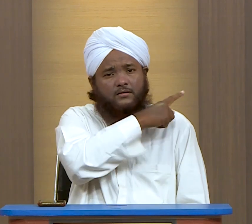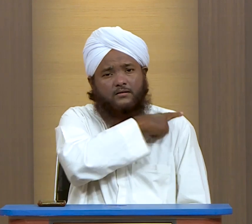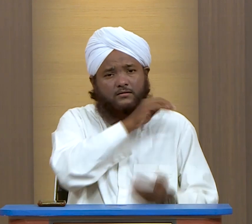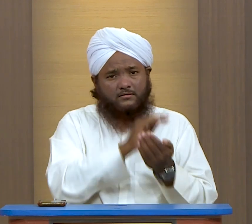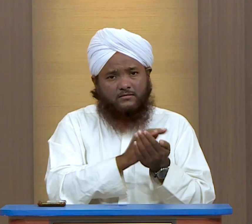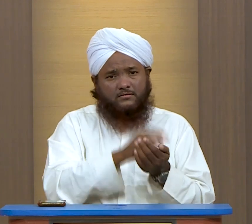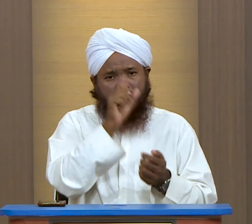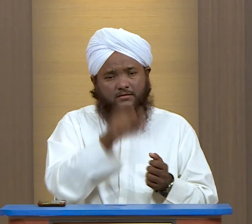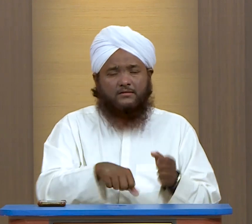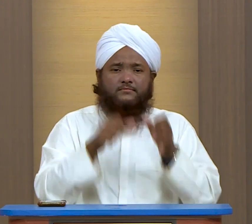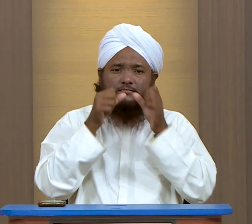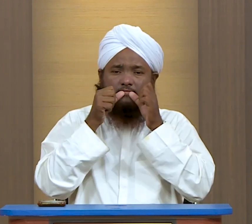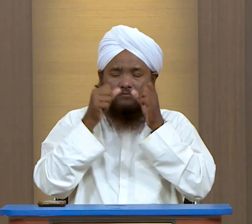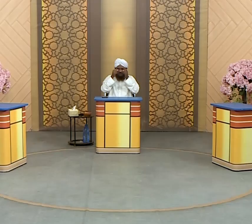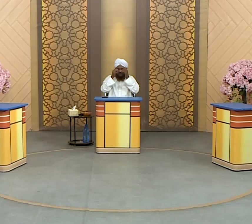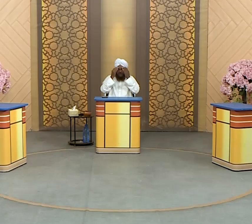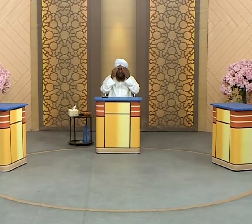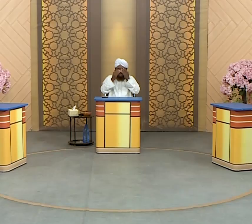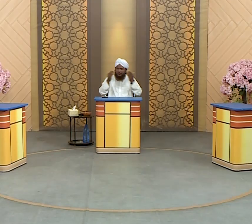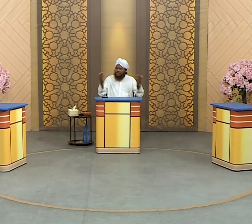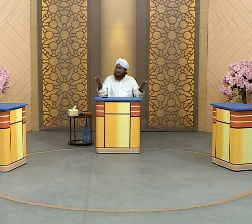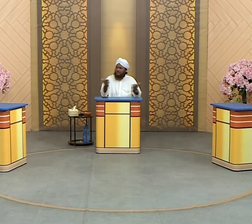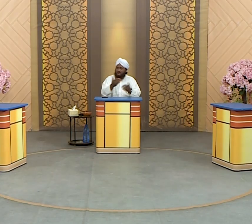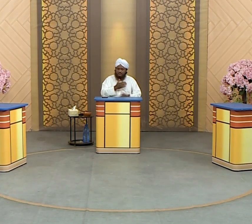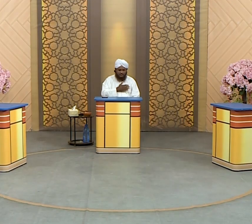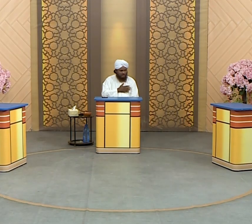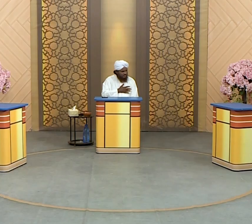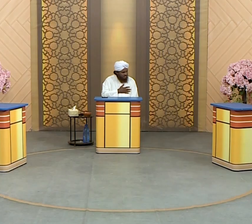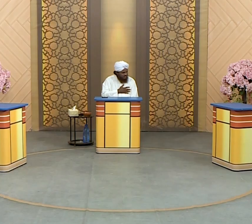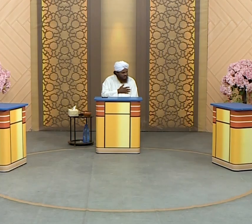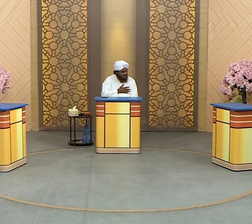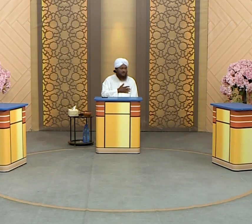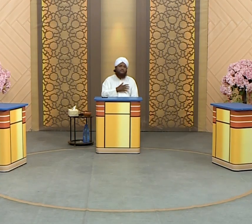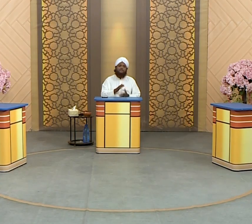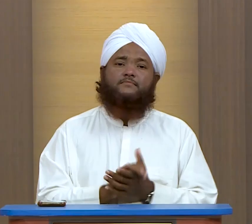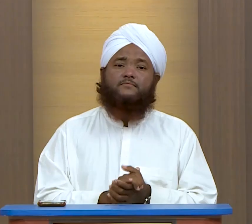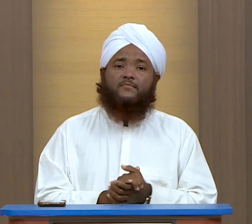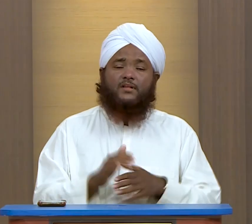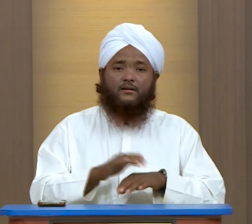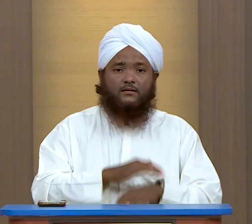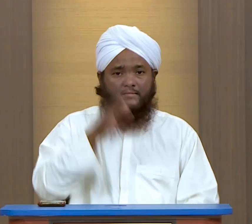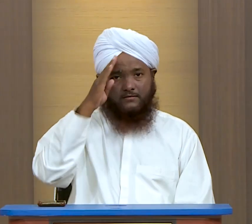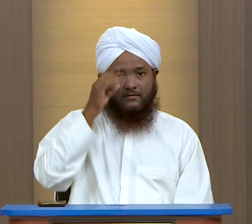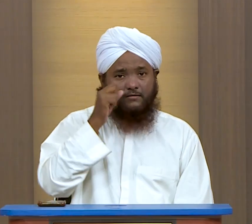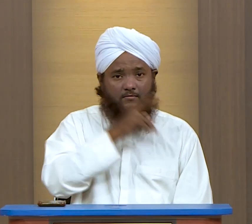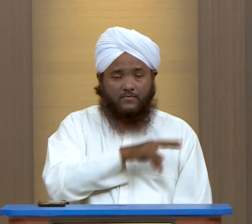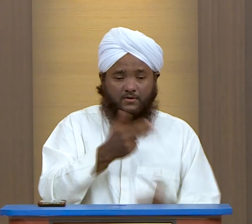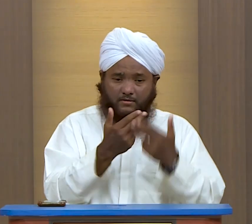ہے۔ صلو علی الحبیب صلی اللہ علیہ وآلہ وصحبہ وسلم۔ پیارے اسلامی بھائیوں، ان روایات سے پتہ